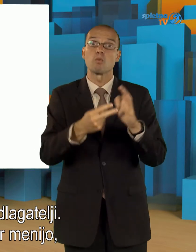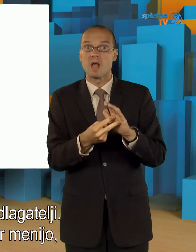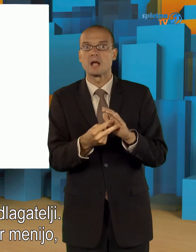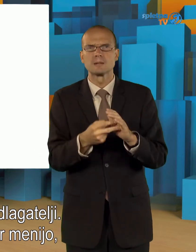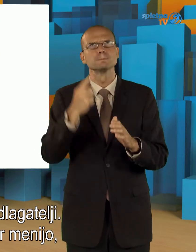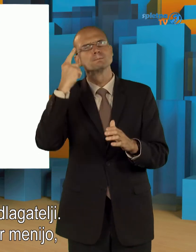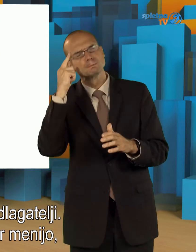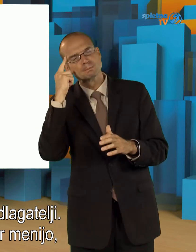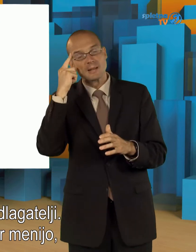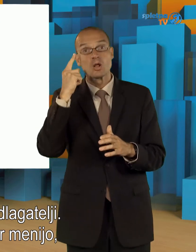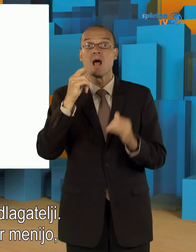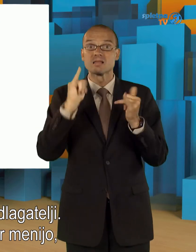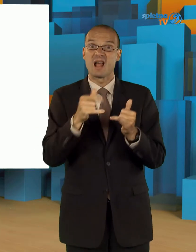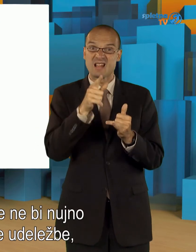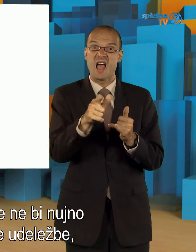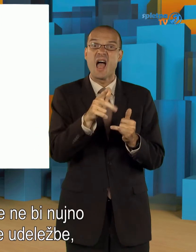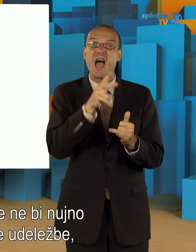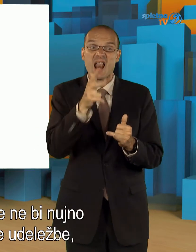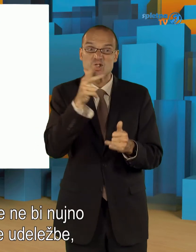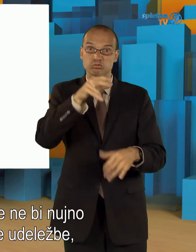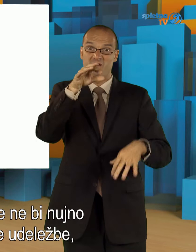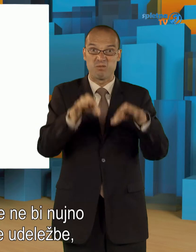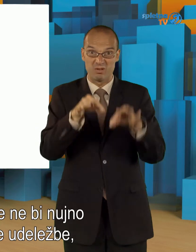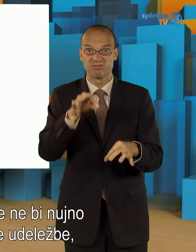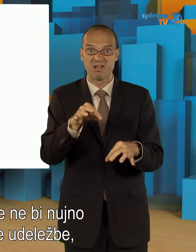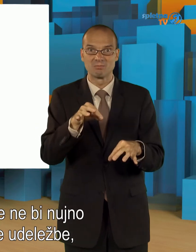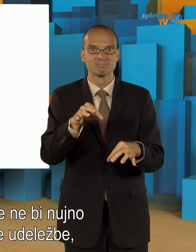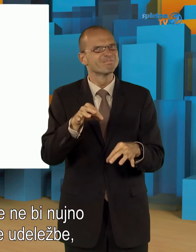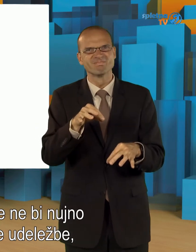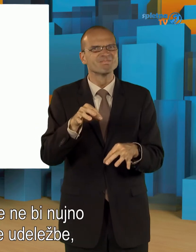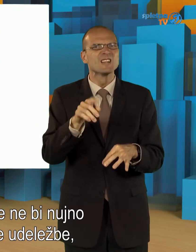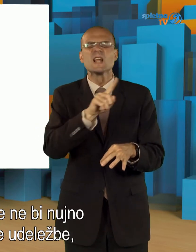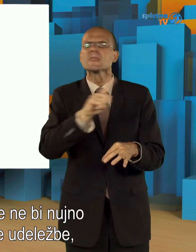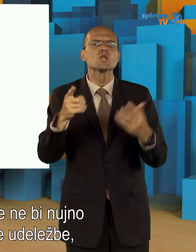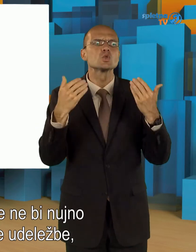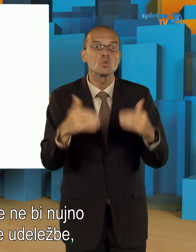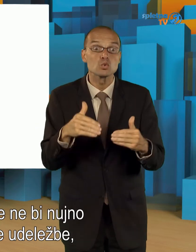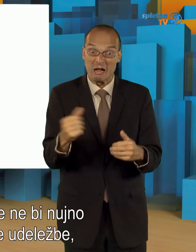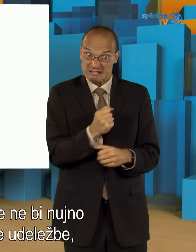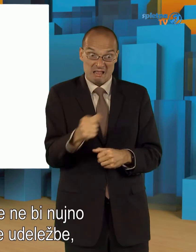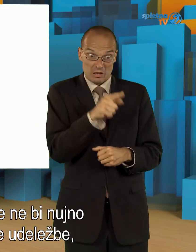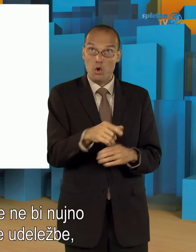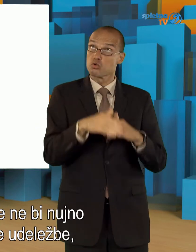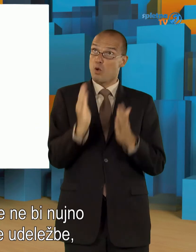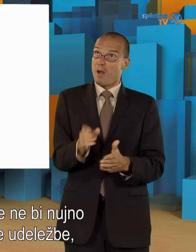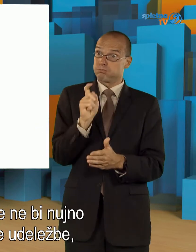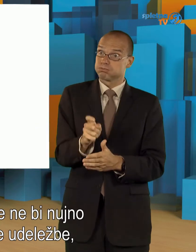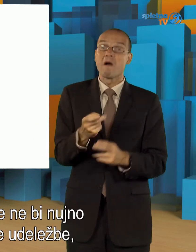Strokovnjaki sicer menijo, da elektronske volitve ne bi nujno prinesle višje volilne udeležbe. Prav tako pa se pojavljajo tudi vprašanja